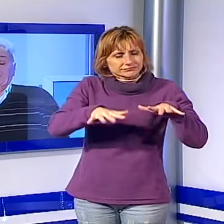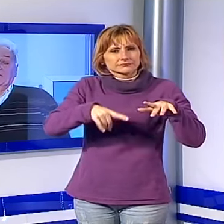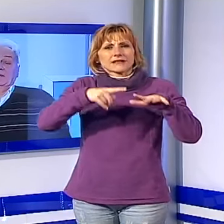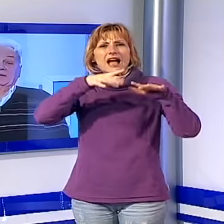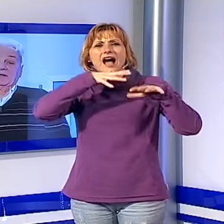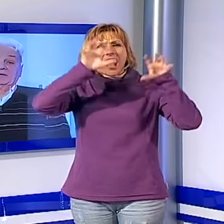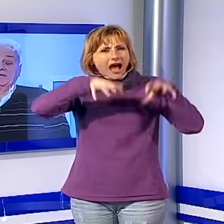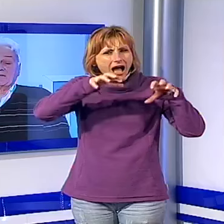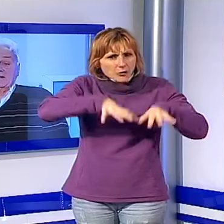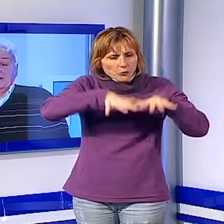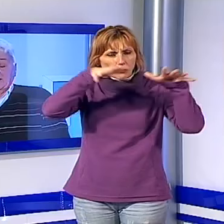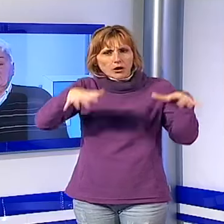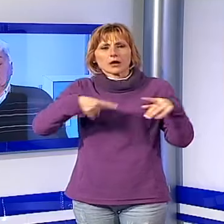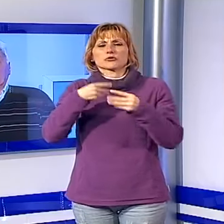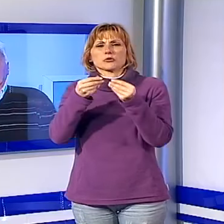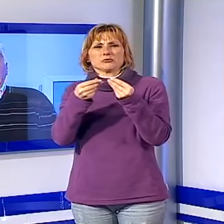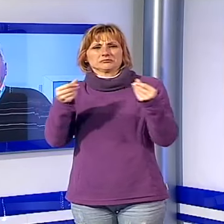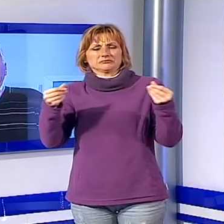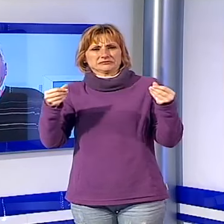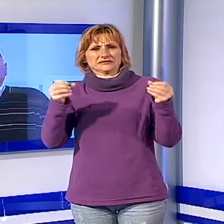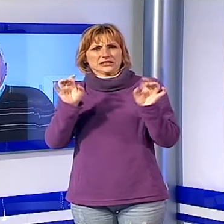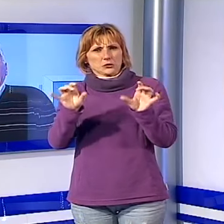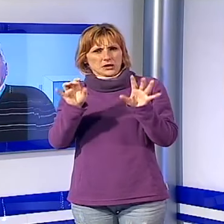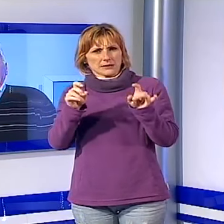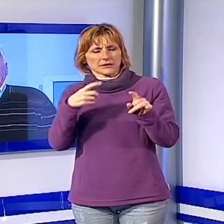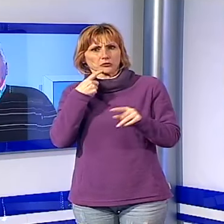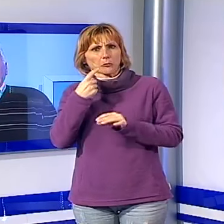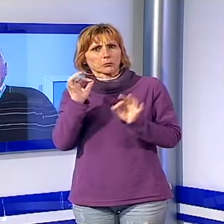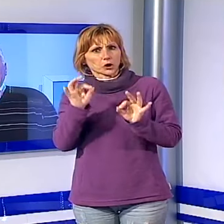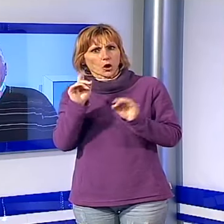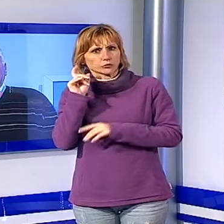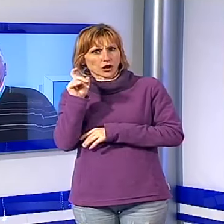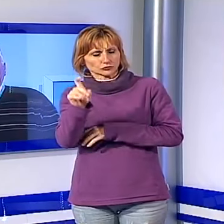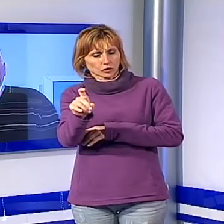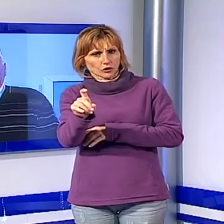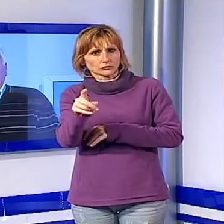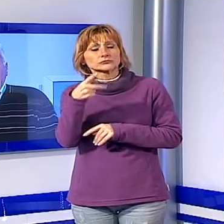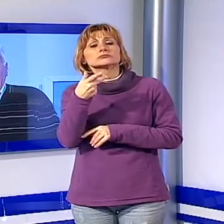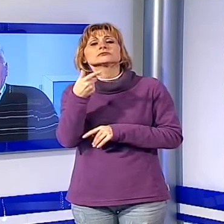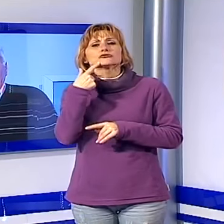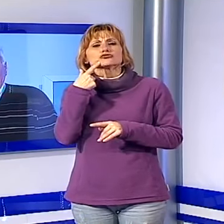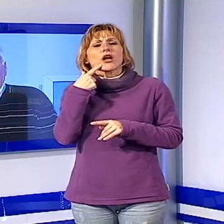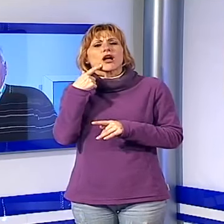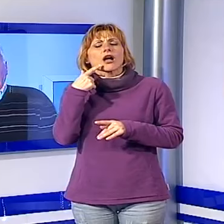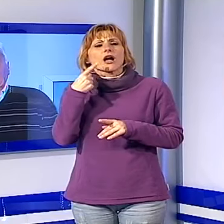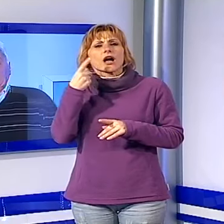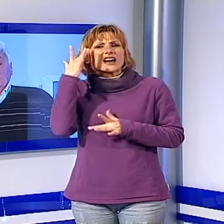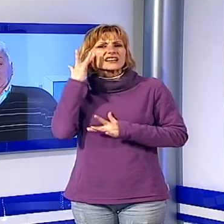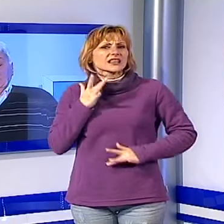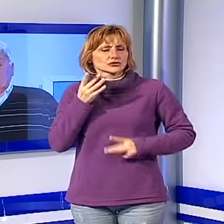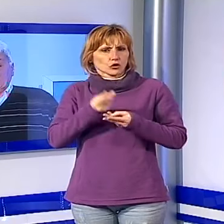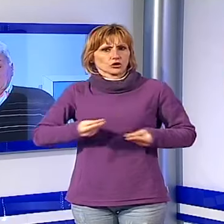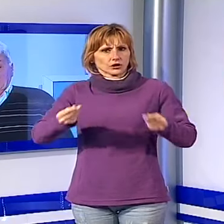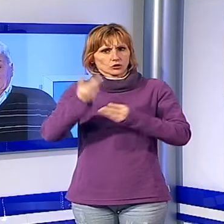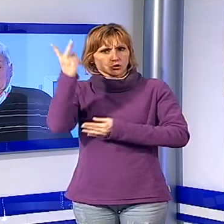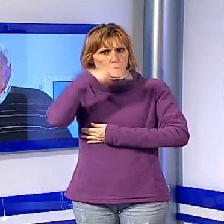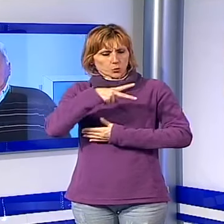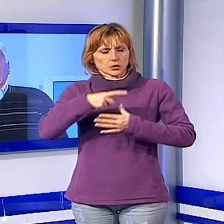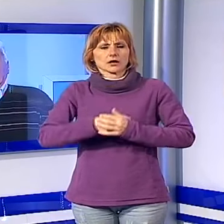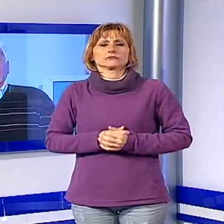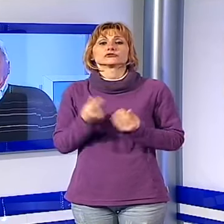che gli esperti dicono essere cancerogeno sono i due grandi fattori a rischio che assediano il nostro territorio. I soldi